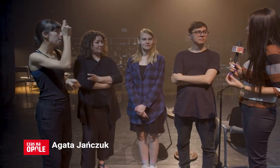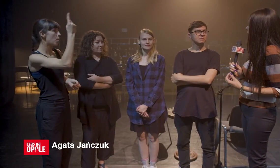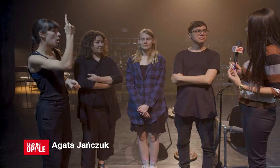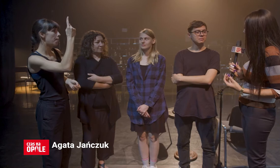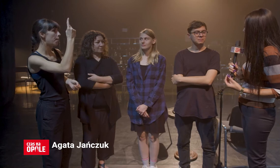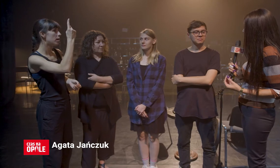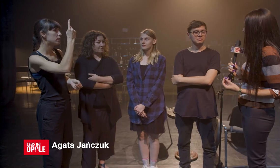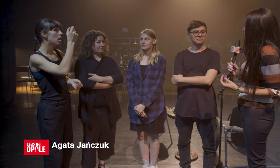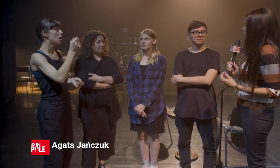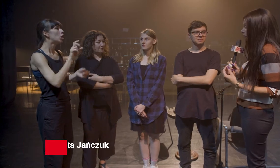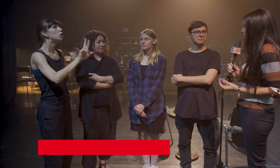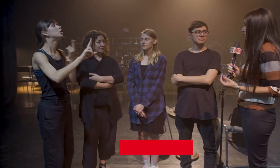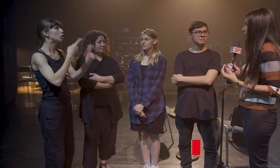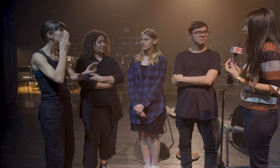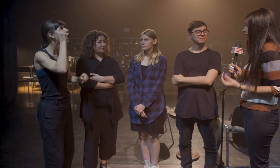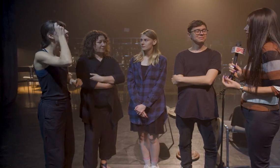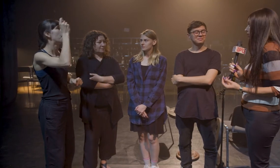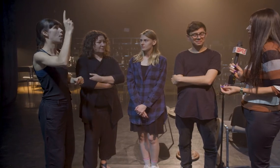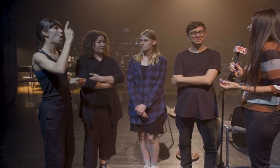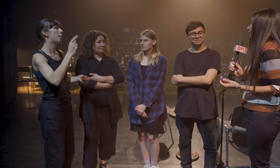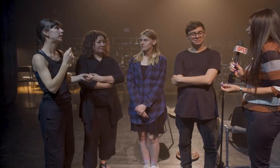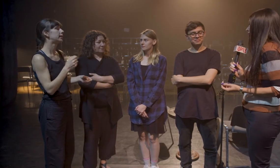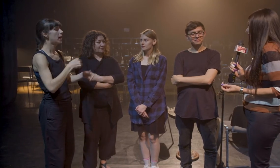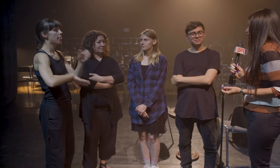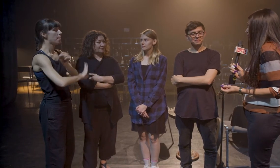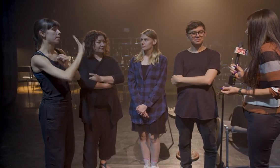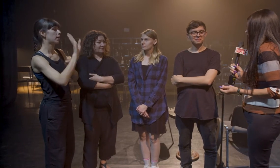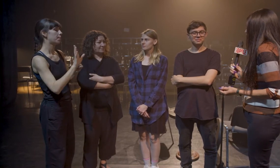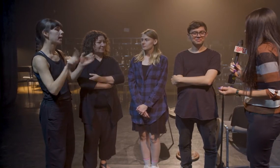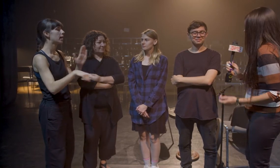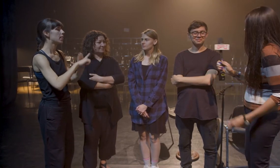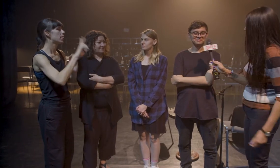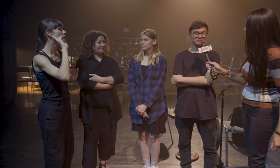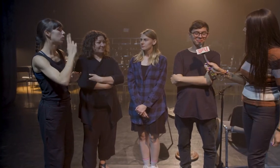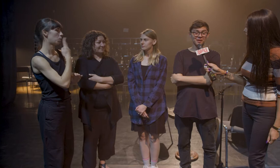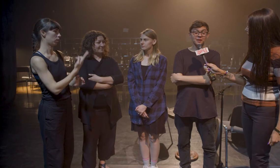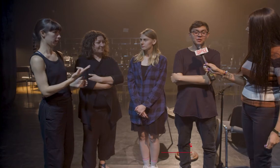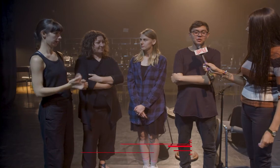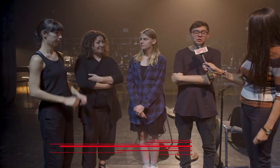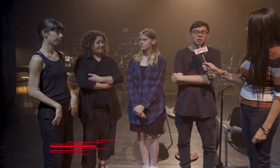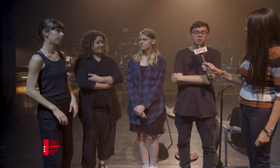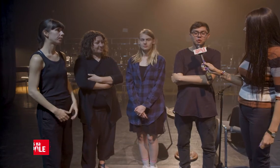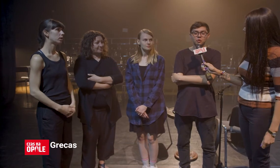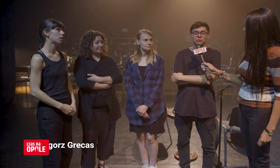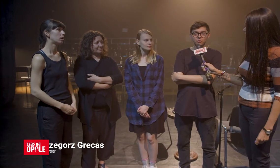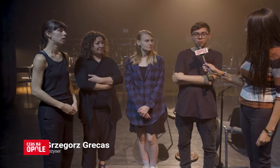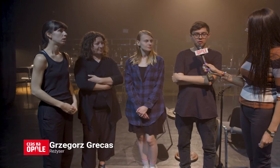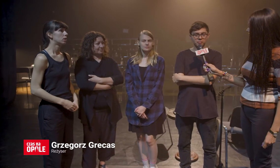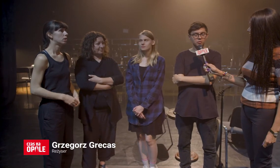osób niesłyszących, bo to jest bardzo rzadki przejaw empatii, zwłaszcza u tak młodego człowieka. Jeśli chodzi o wybór